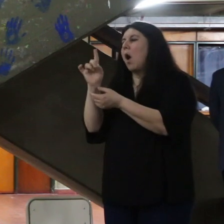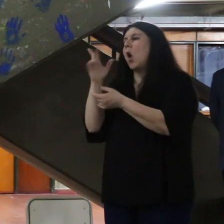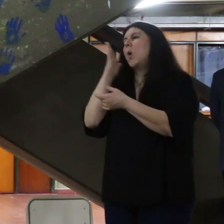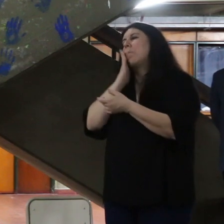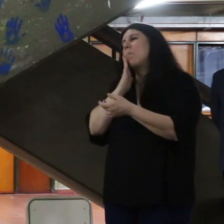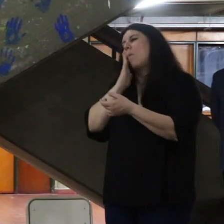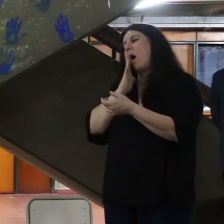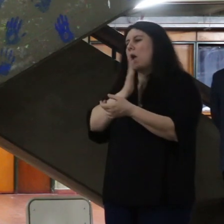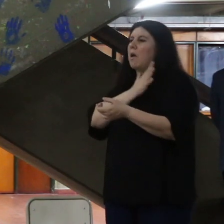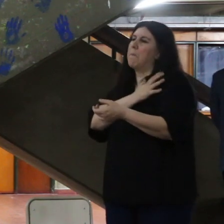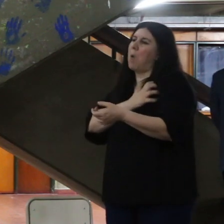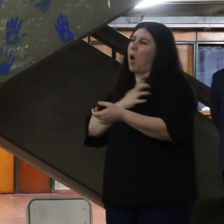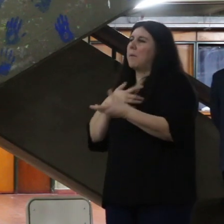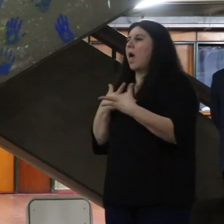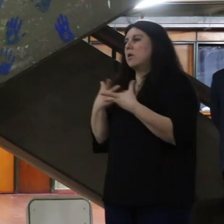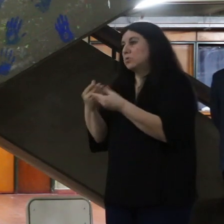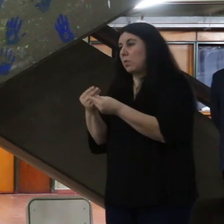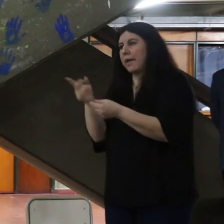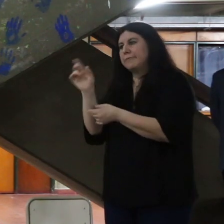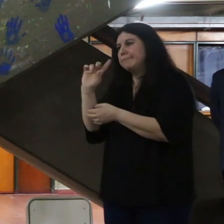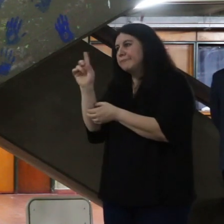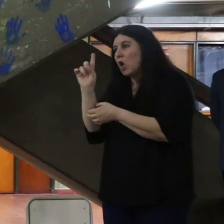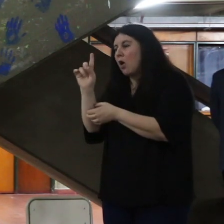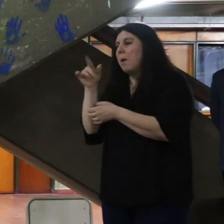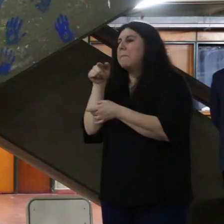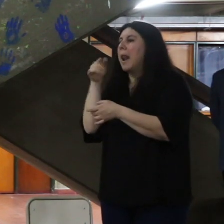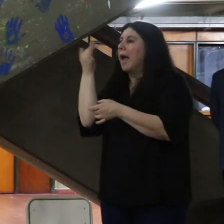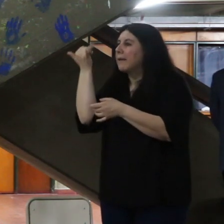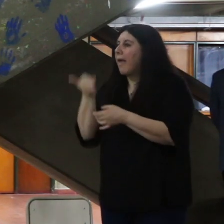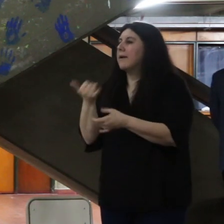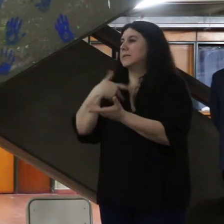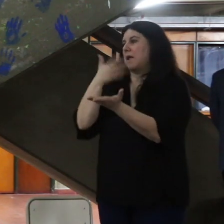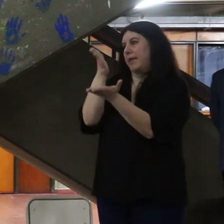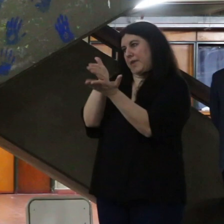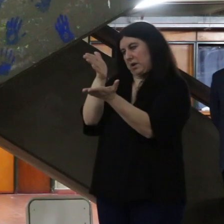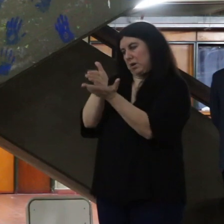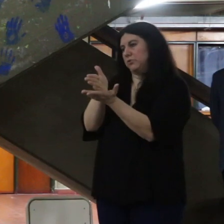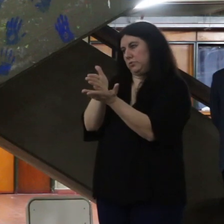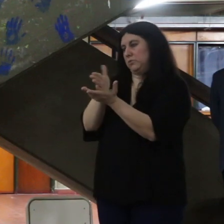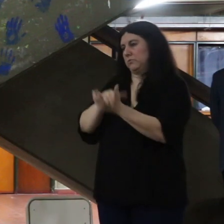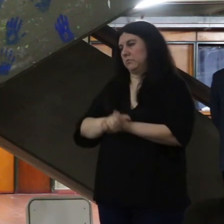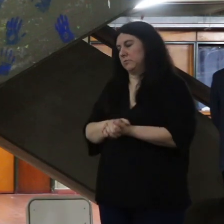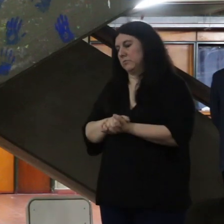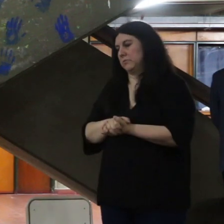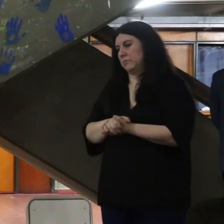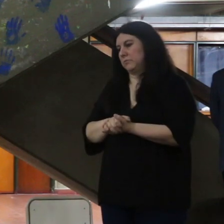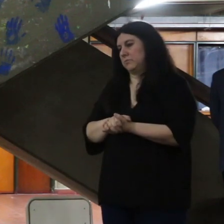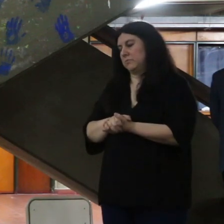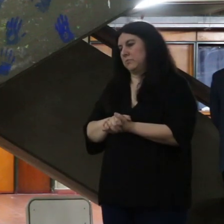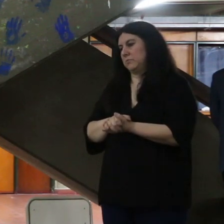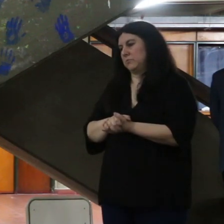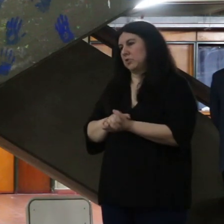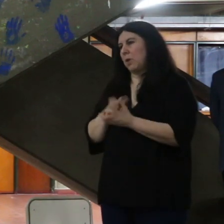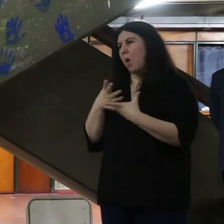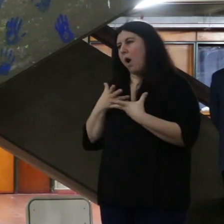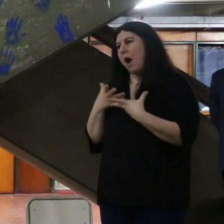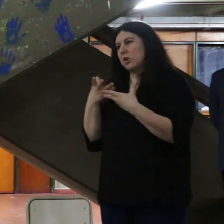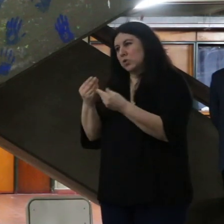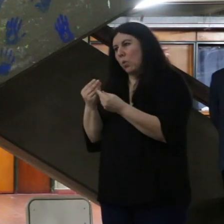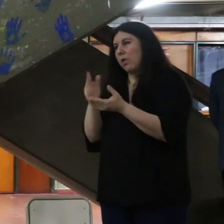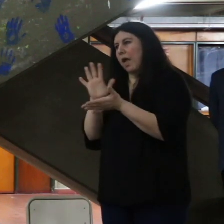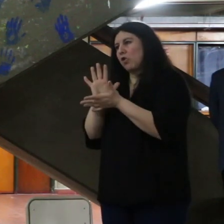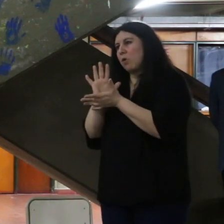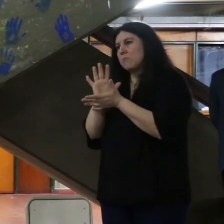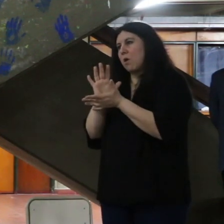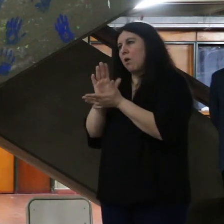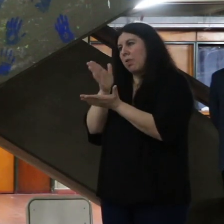caritativa, sino una solidaridad para la justicia social, una solidaridad, ¿sí?, como categoría